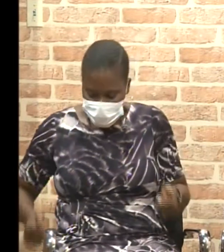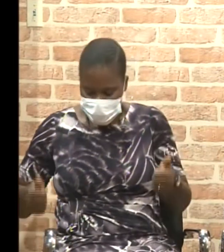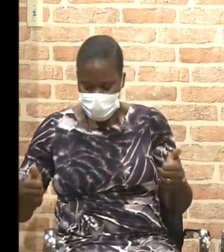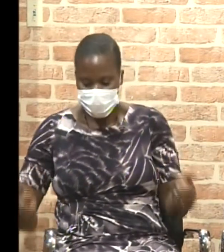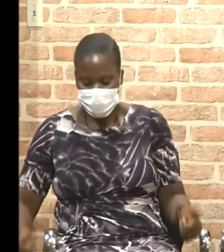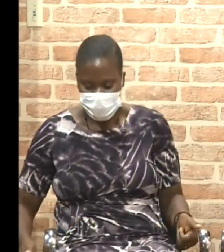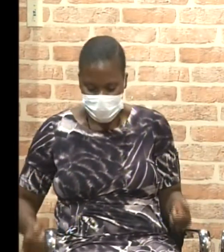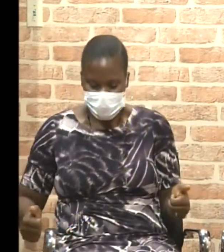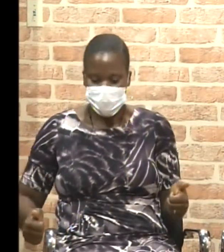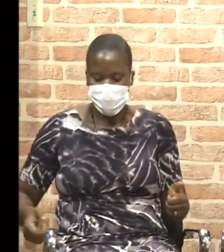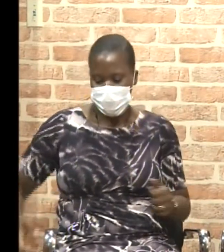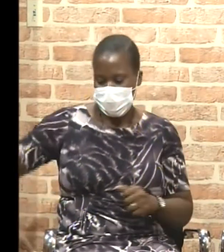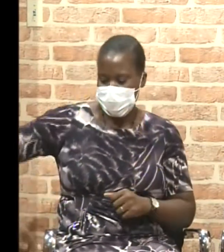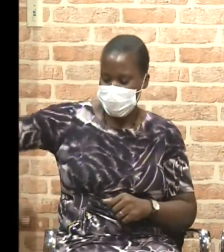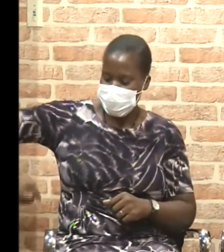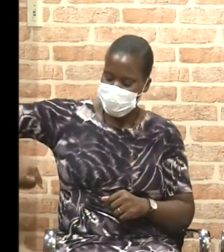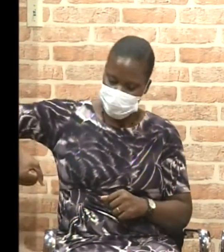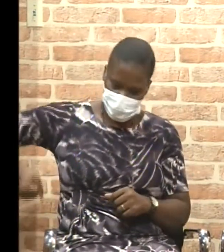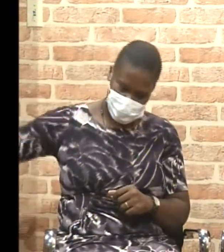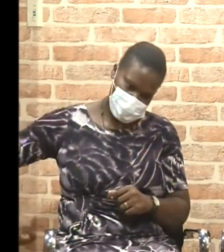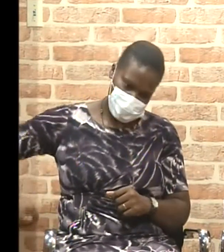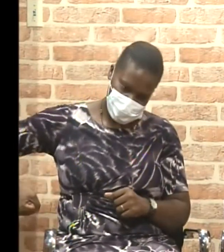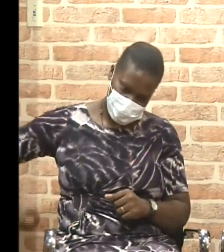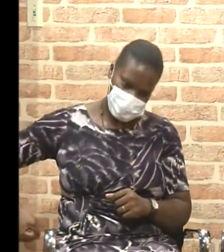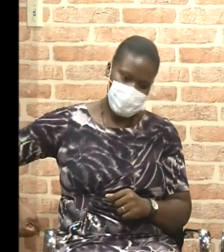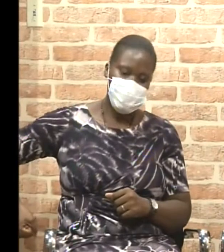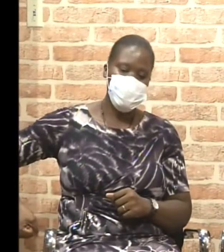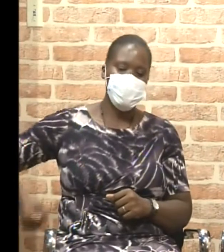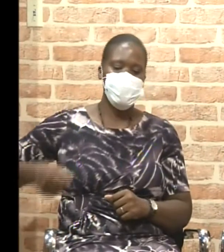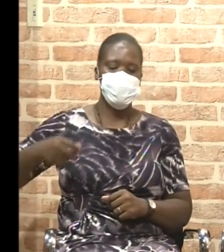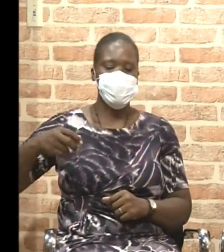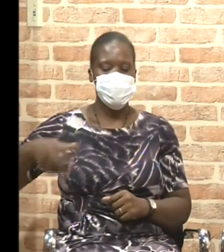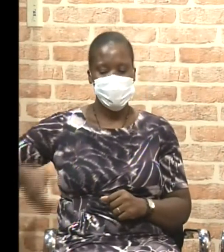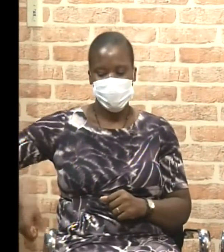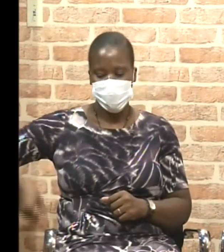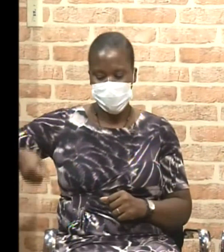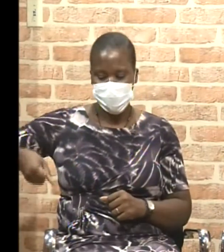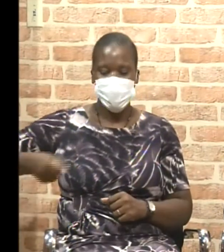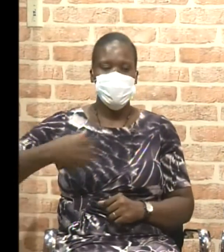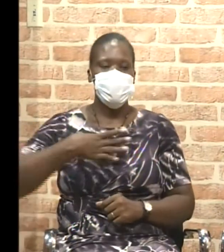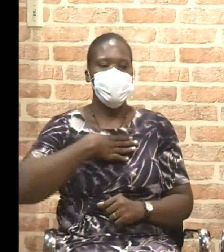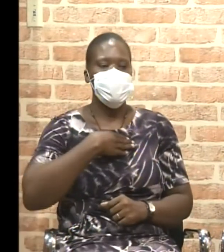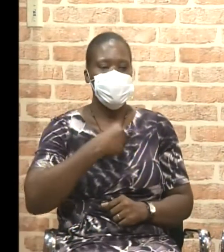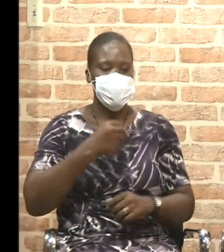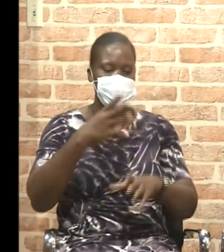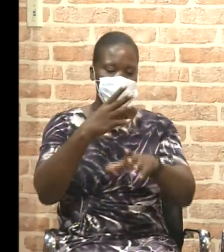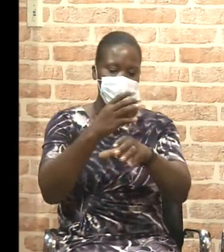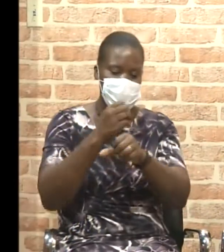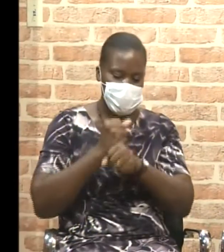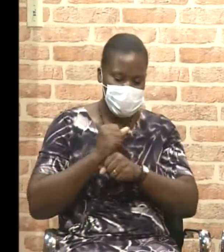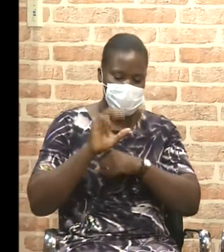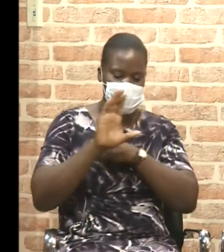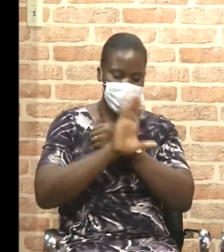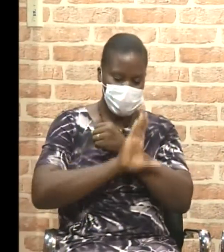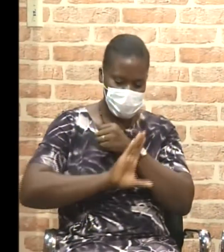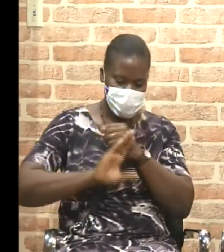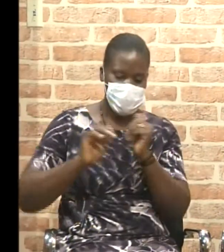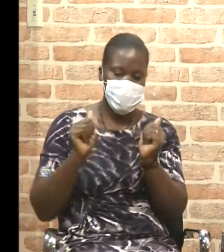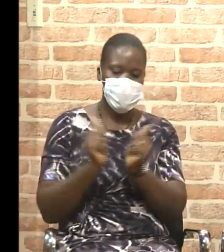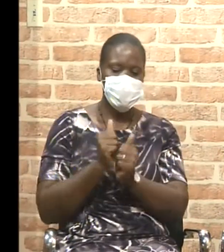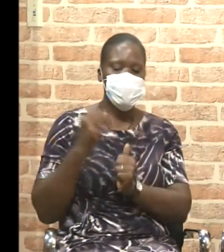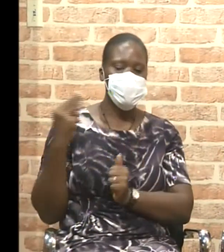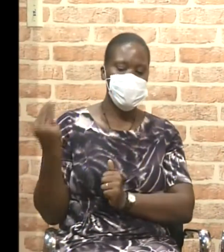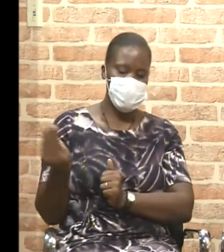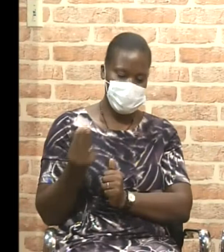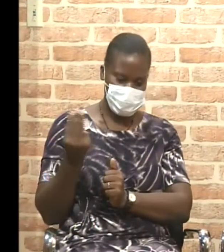utilise un déambulateur, y a un monde tout qui utilise canne blanche là, nous mandé yo pour prendre précaution avec matériel yo et